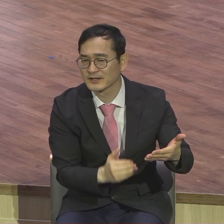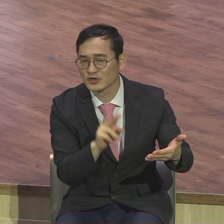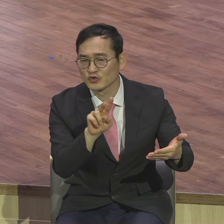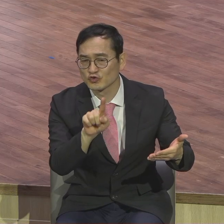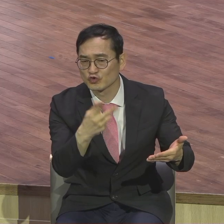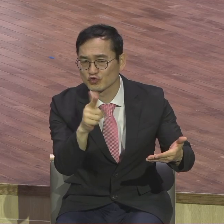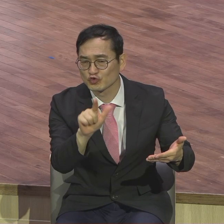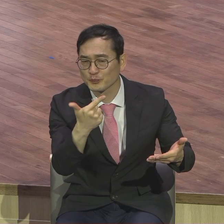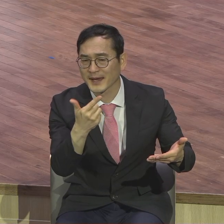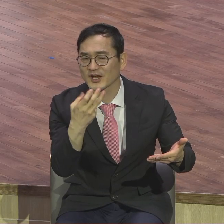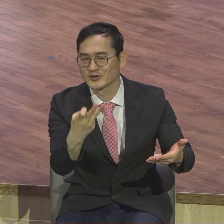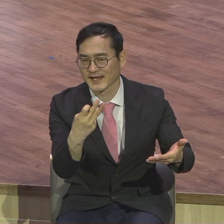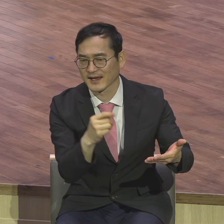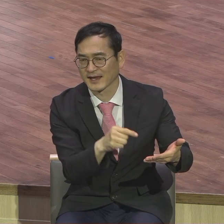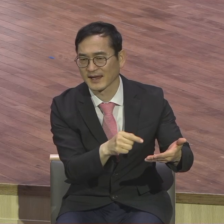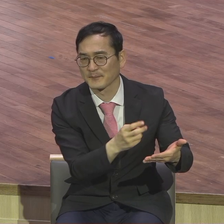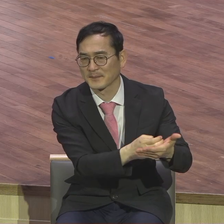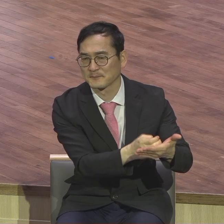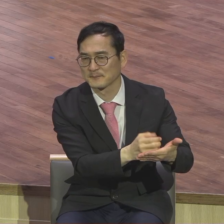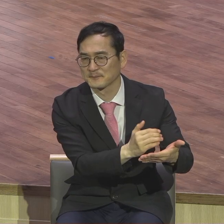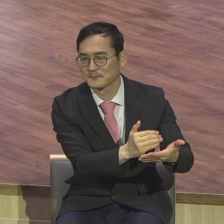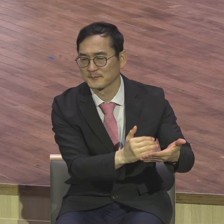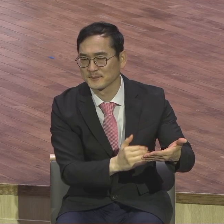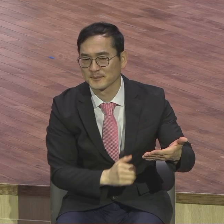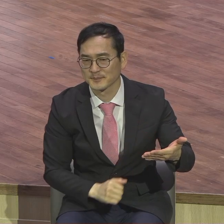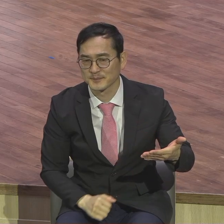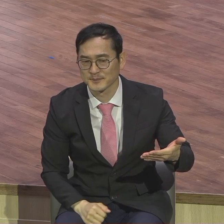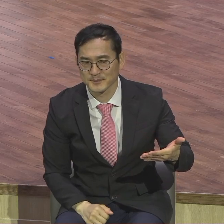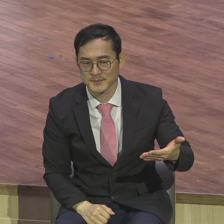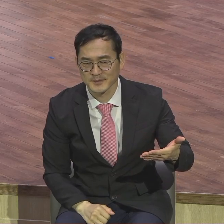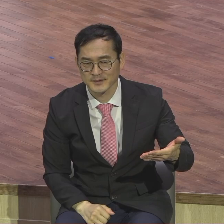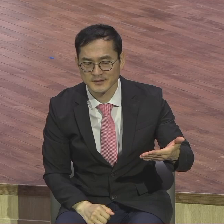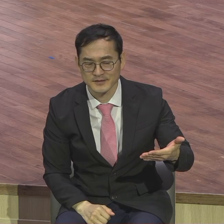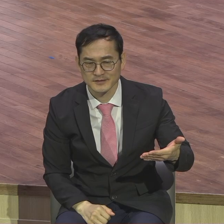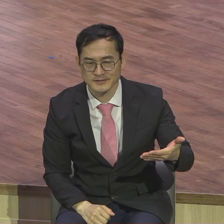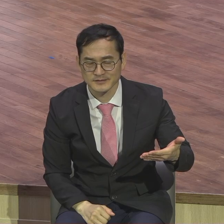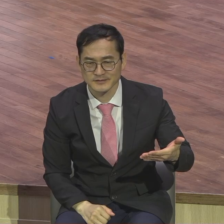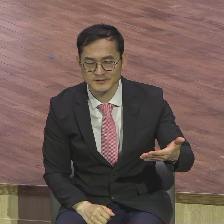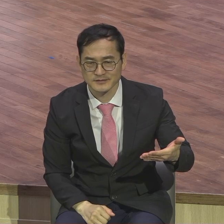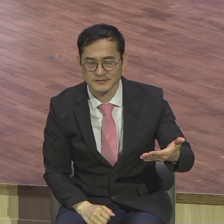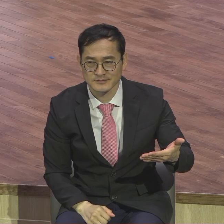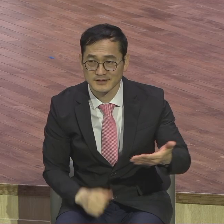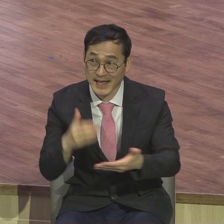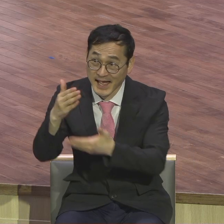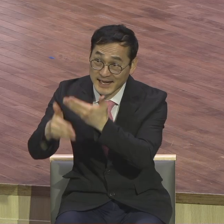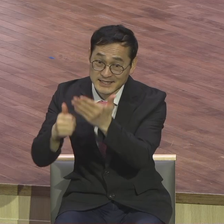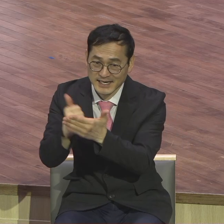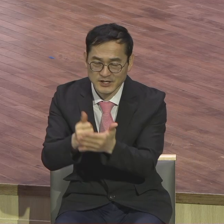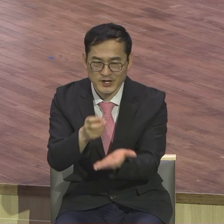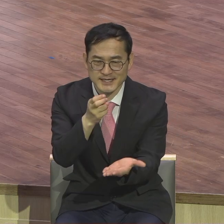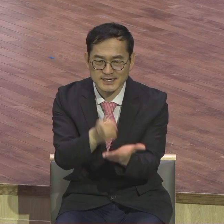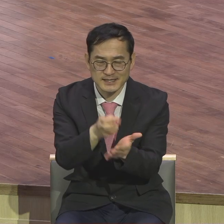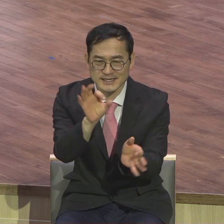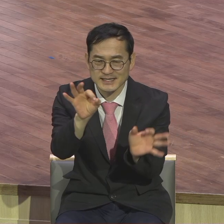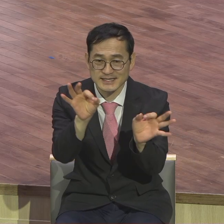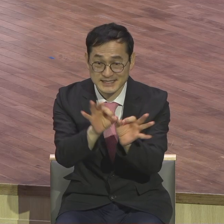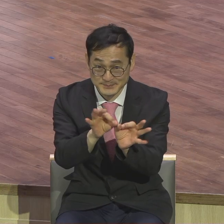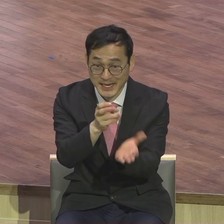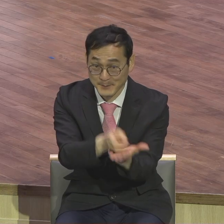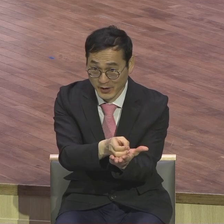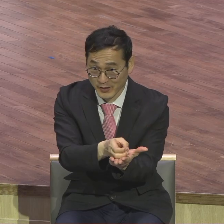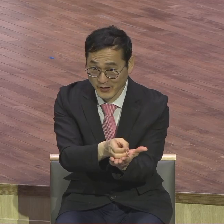율법 시대니까 이 조항을 가지고 이 숫자는 하나님께서 주신 10개명 10개명